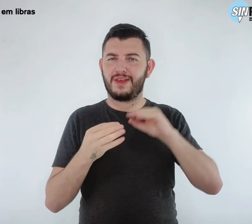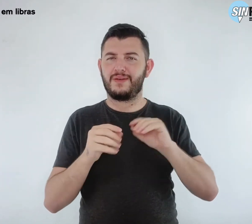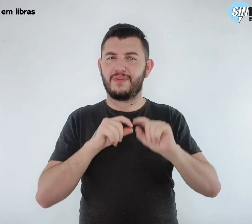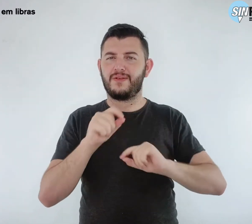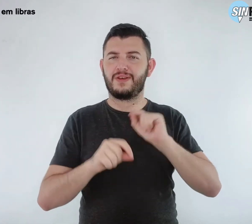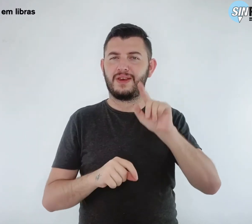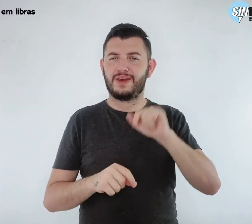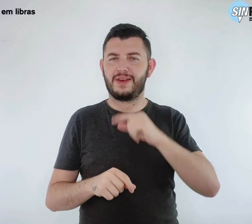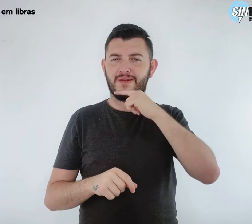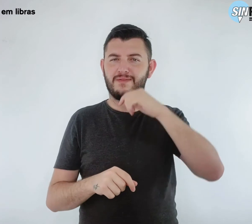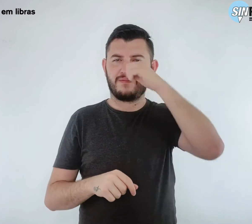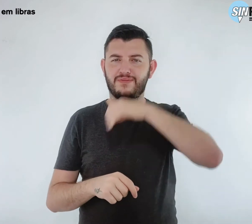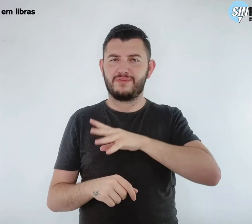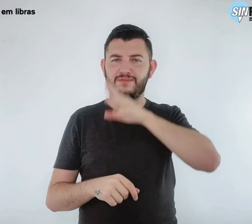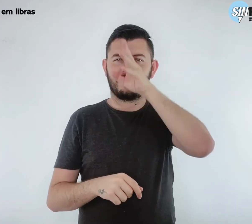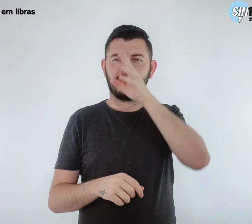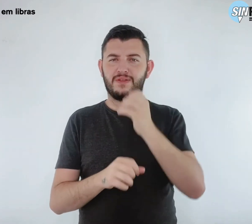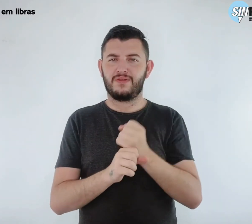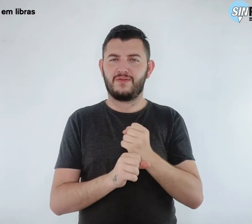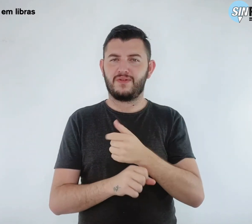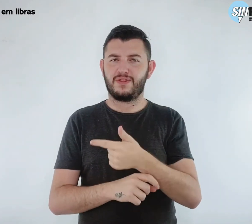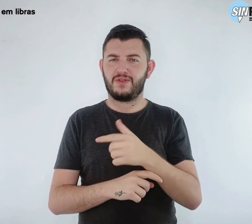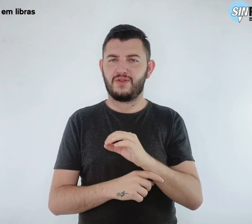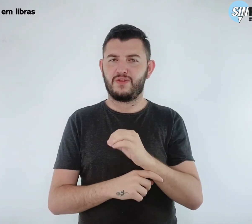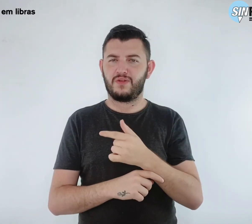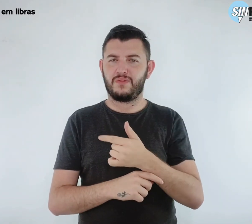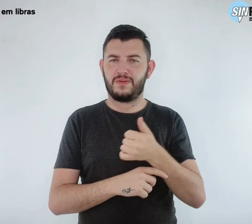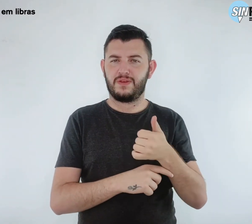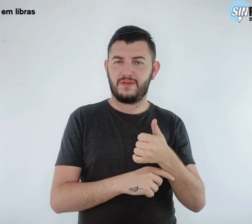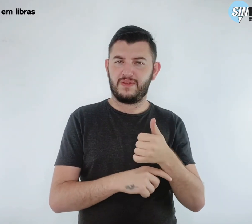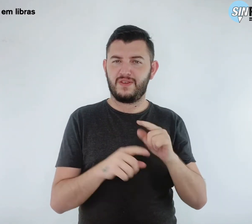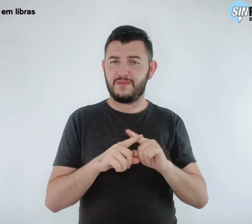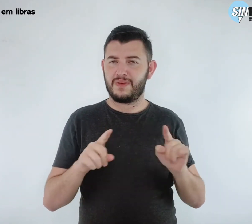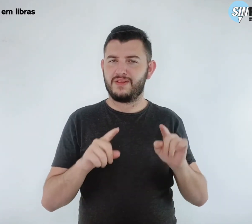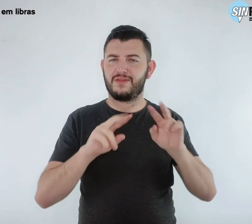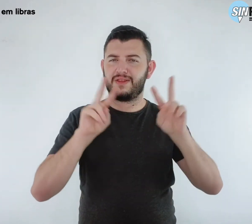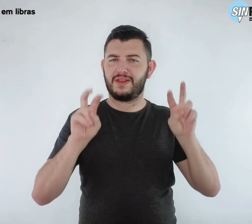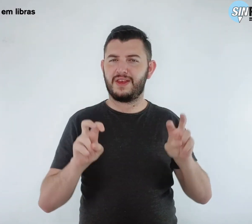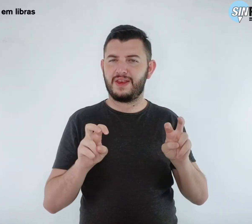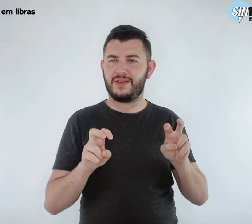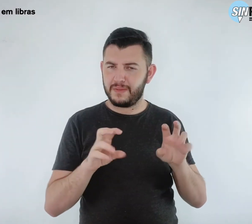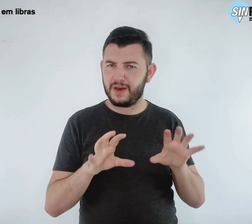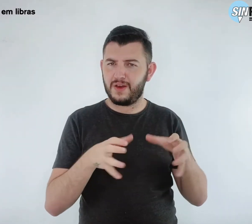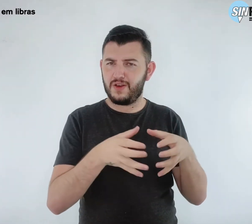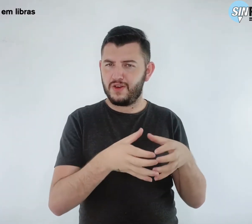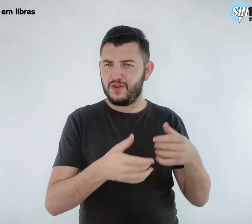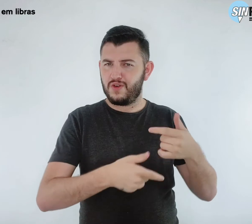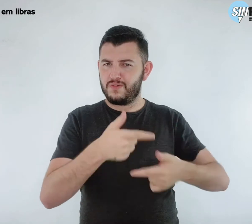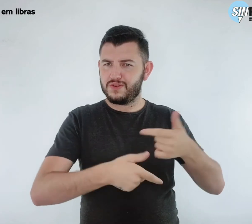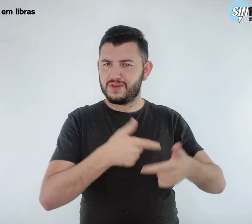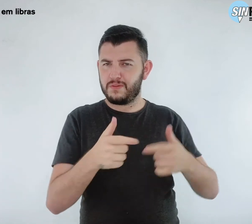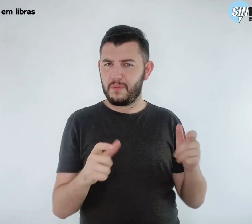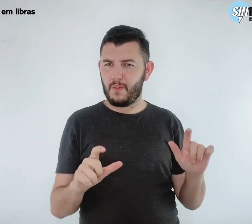asquerosa que possa soar neste ano de 2021, a expressão contingente de elemento